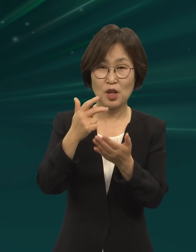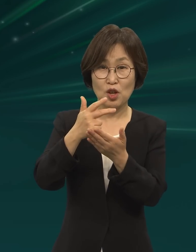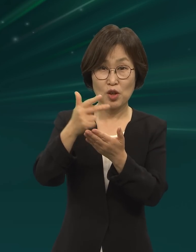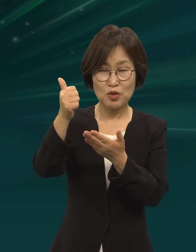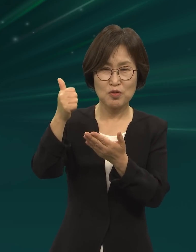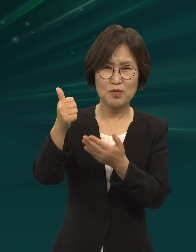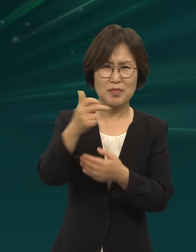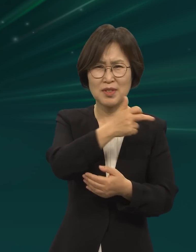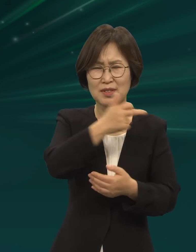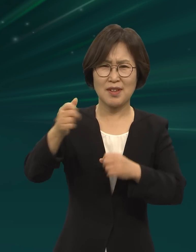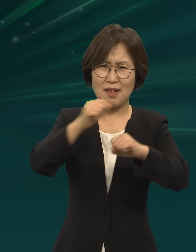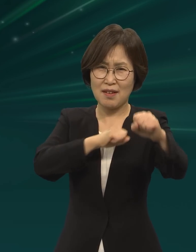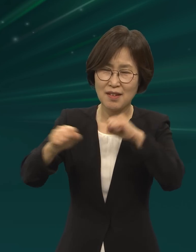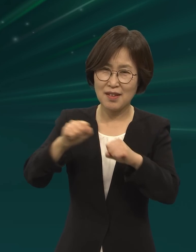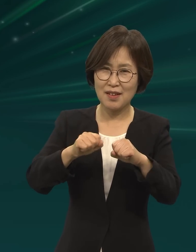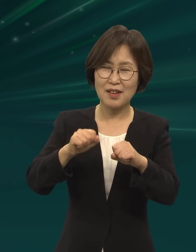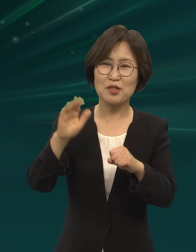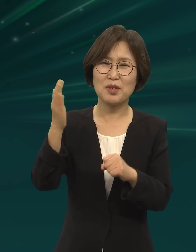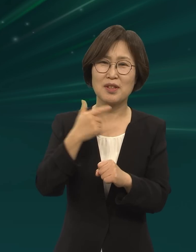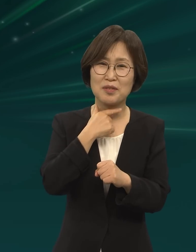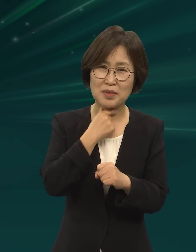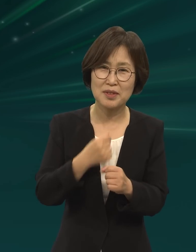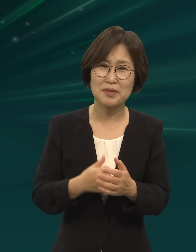하시기를 원하십니다.